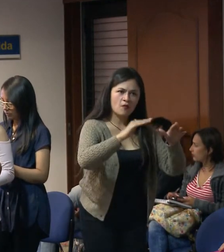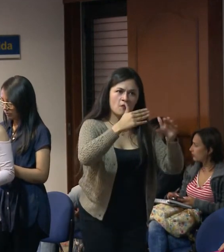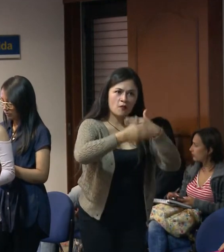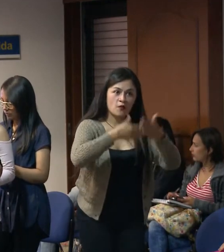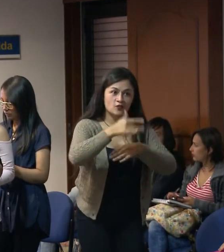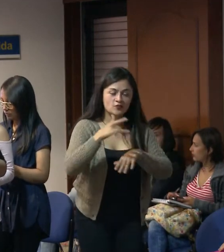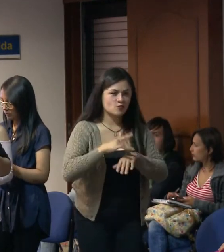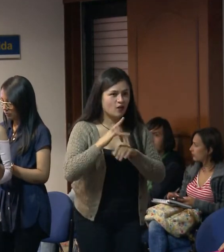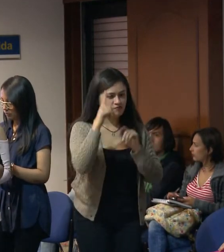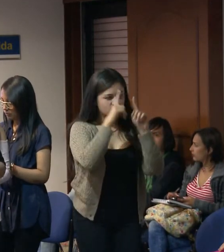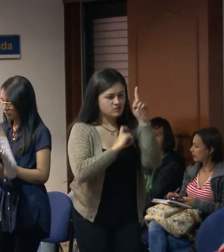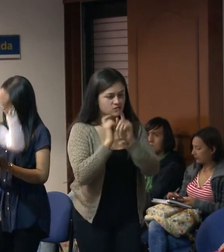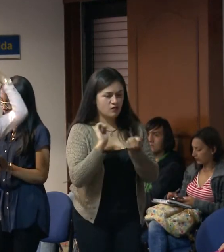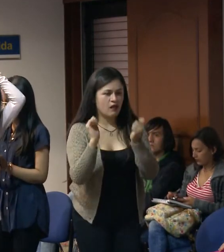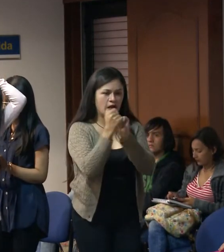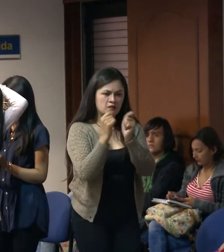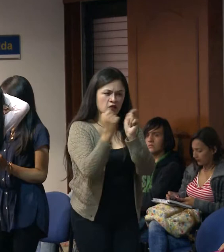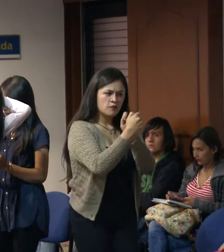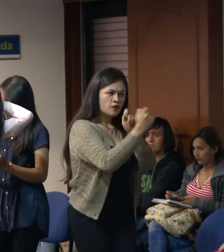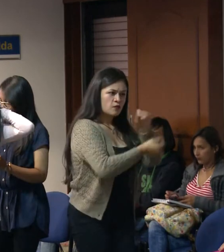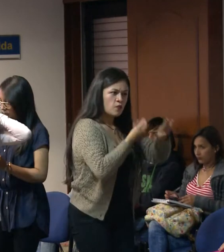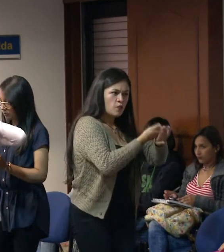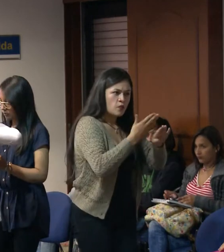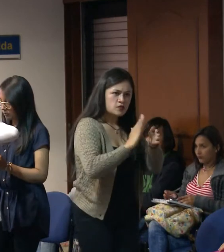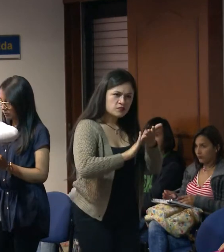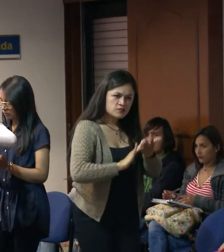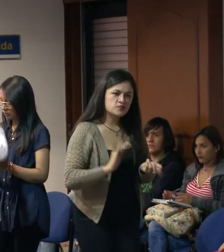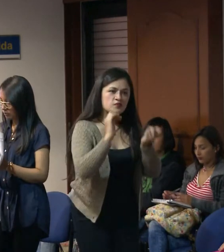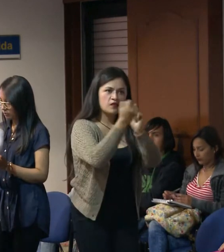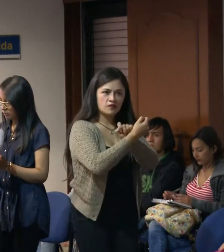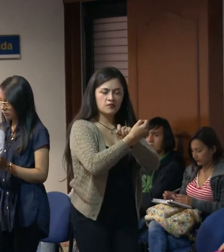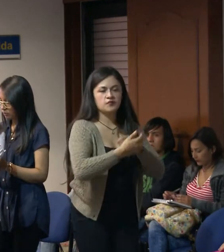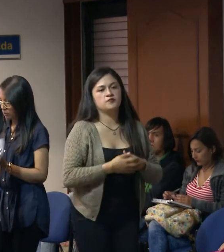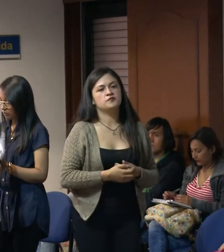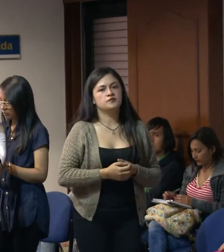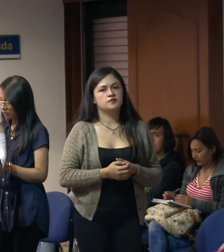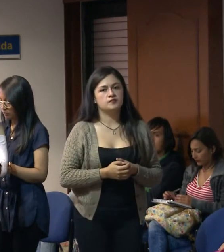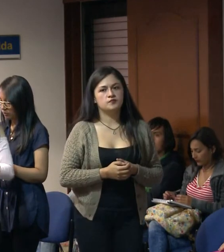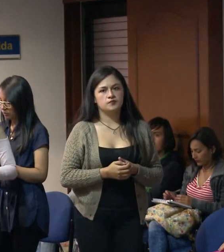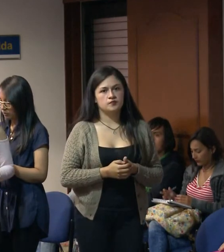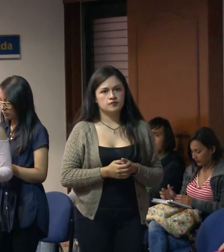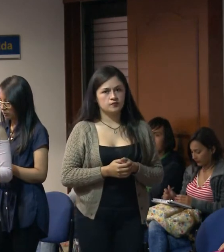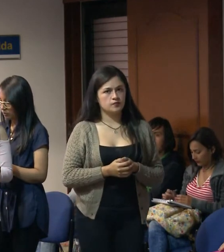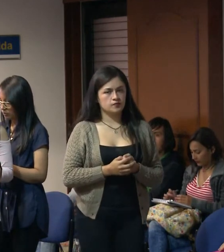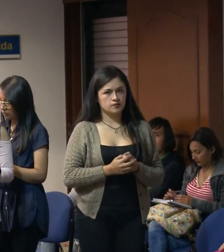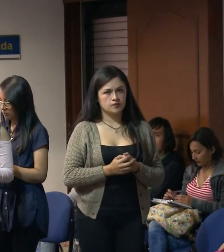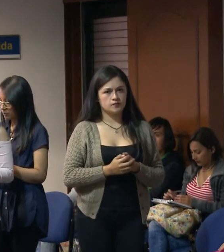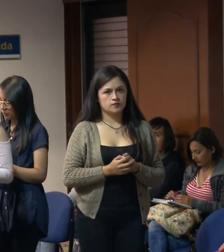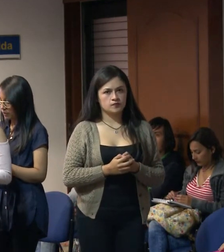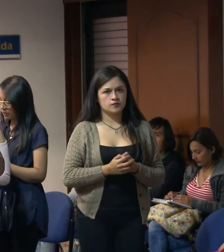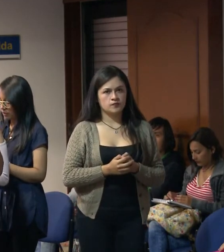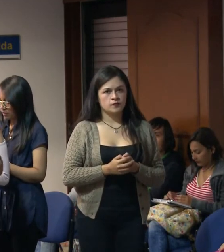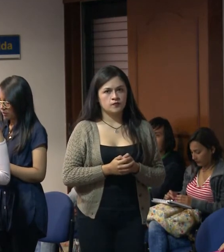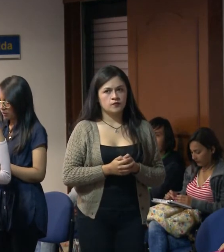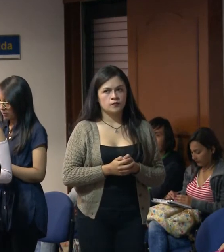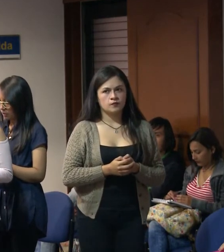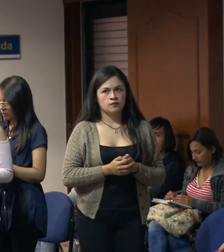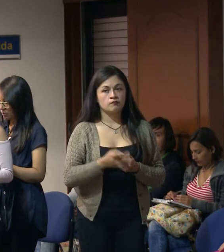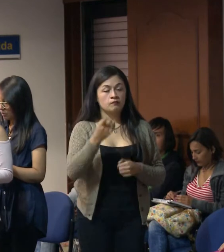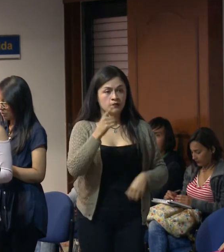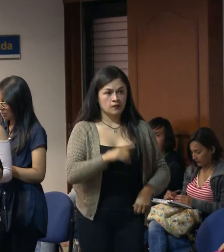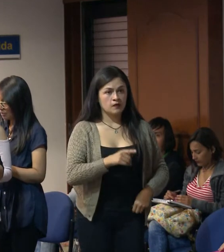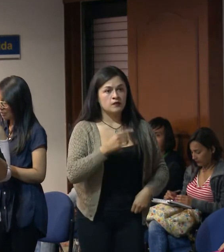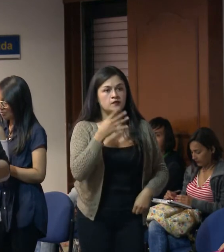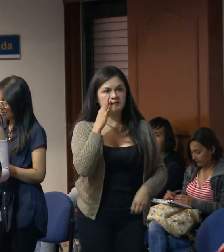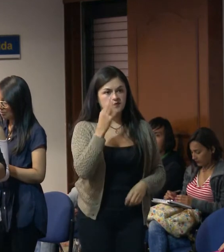observación, estar en constantes cambios, que pues nos da la propuesta. Y aparte, él nos da